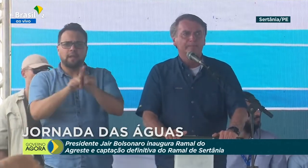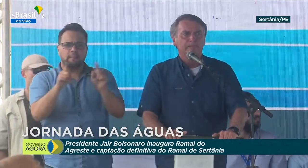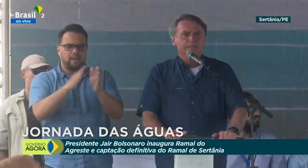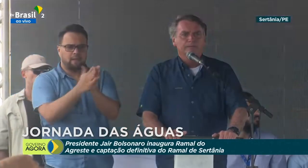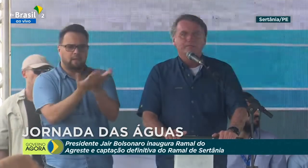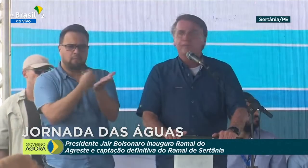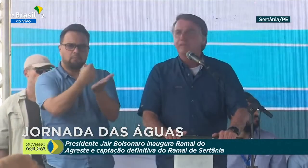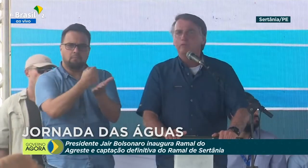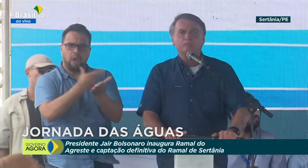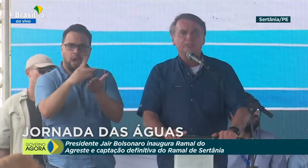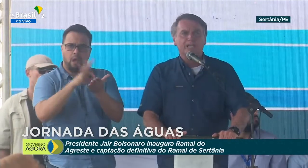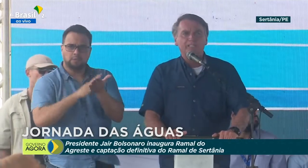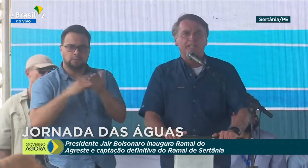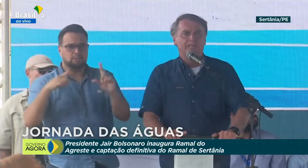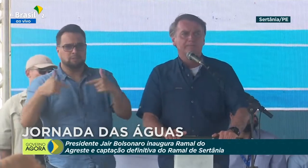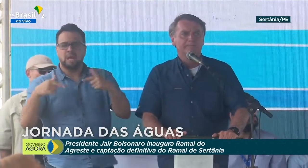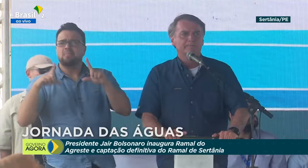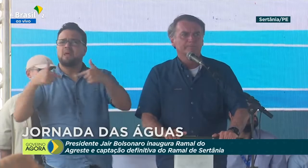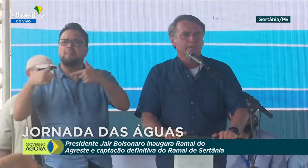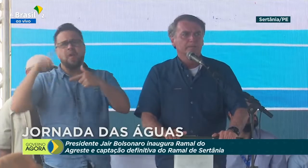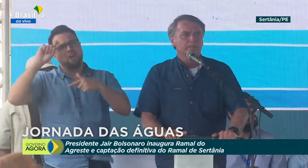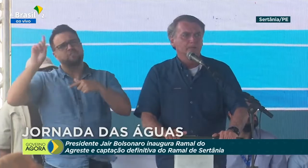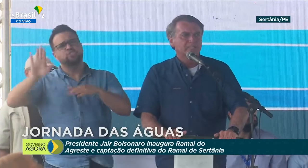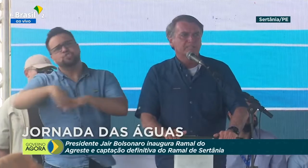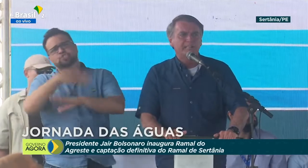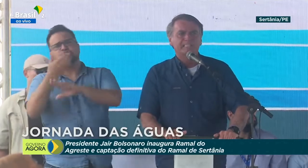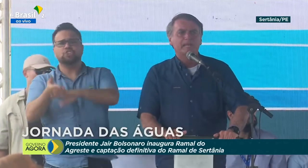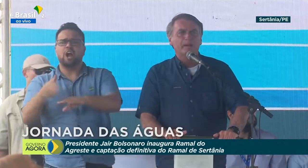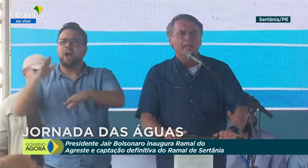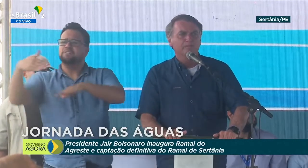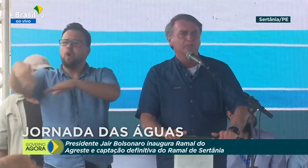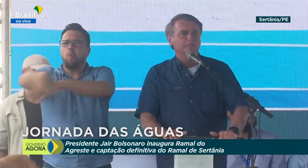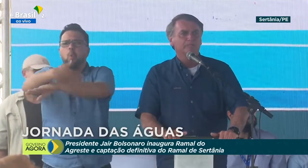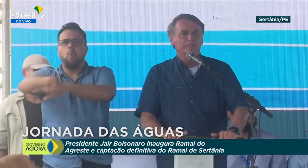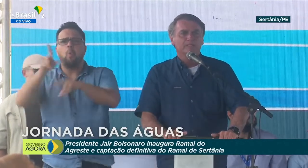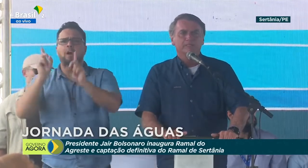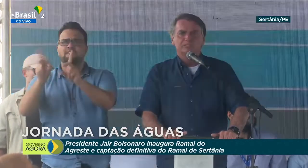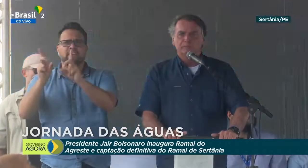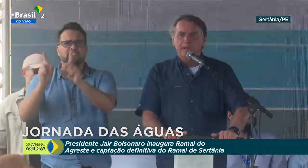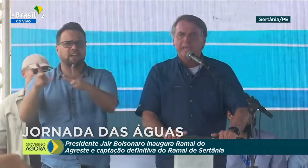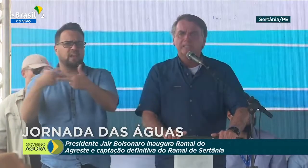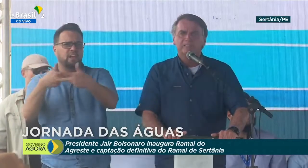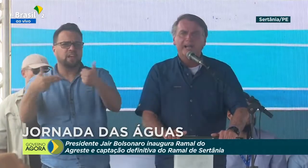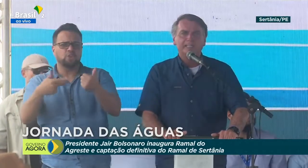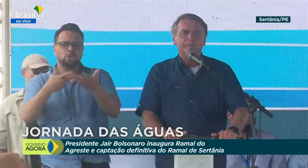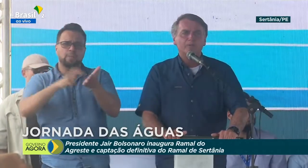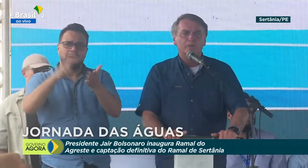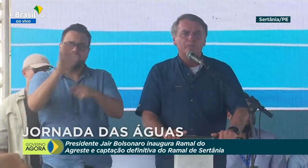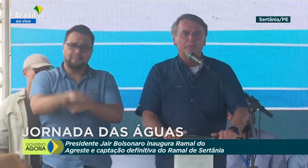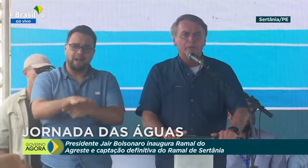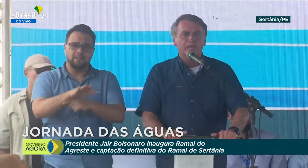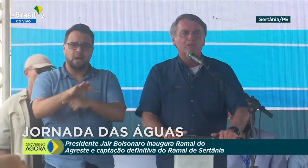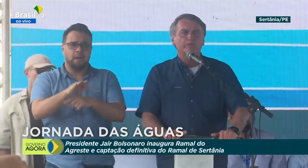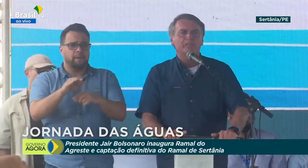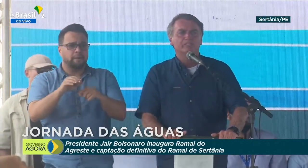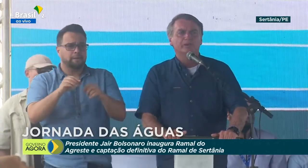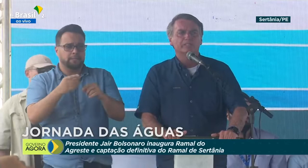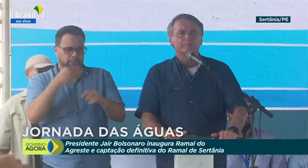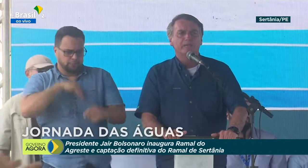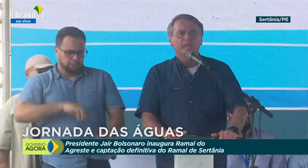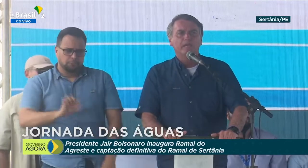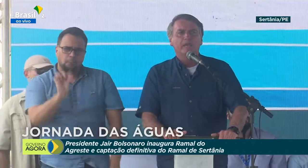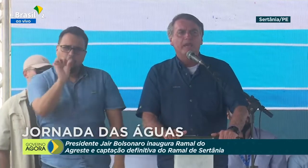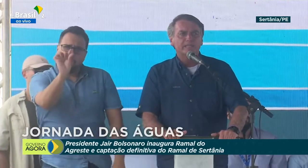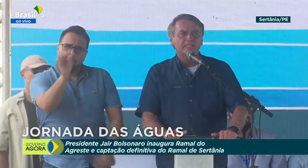assinada, viviam do dia a dia, muitas vezes trabalhando de manhã e de tarde para poder comer de